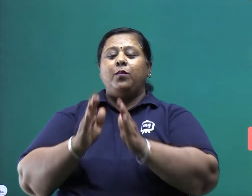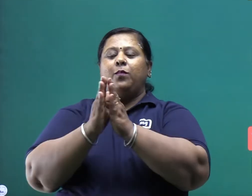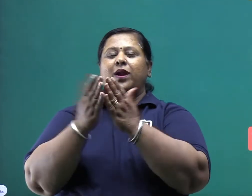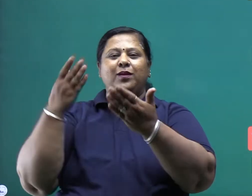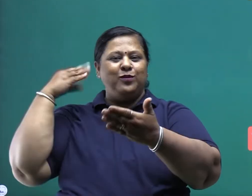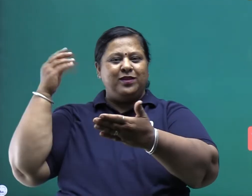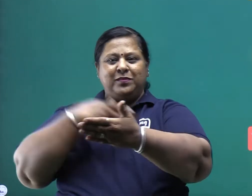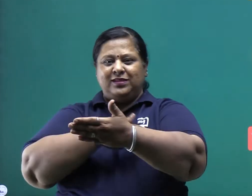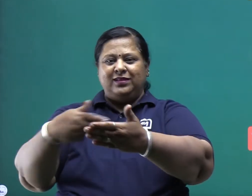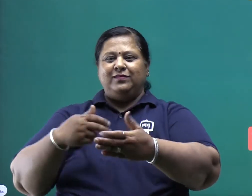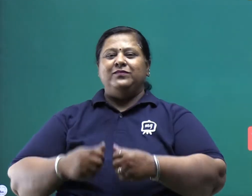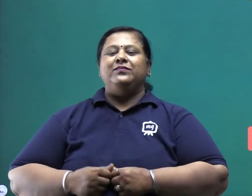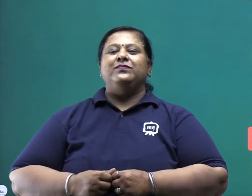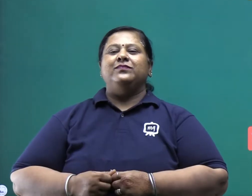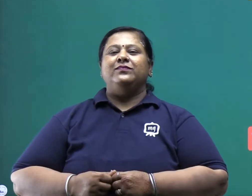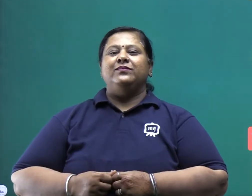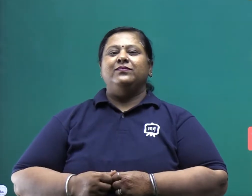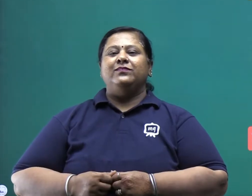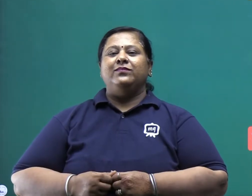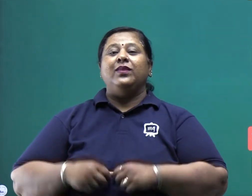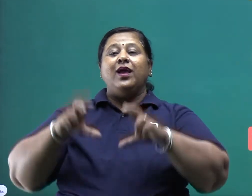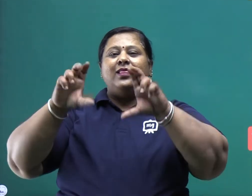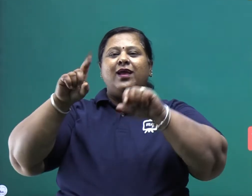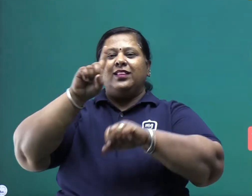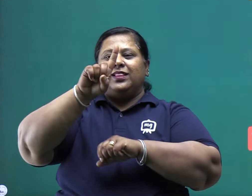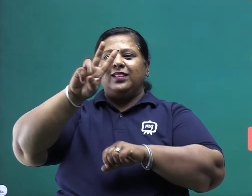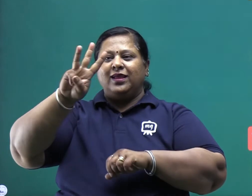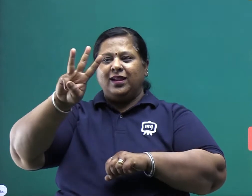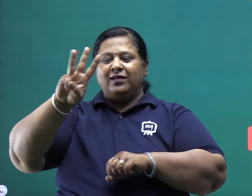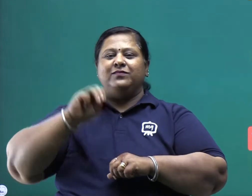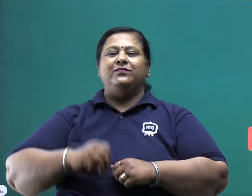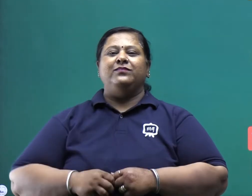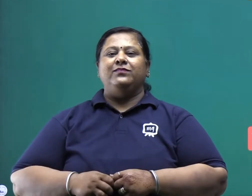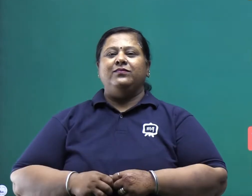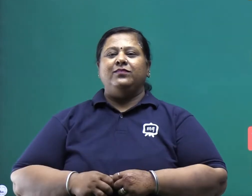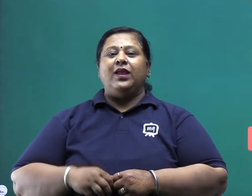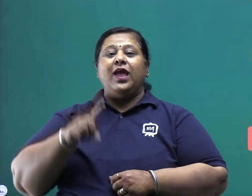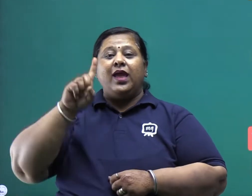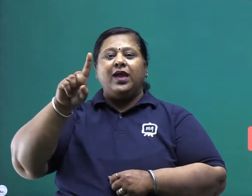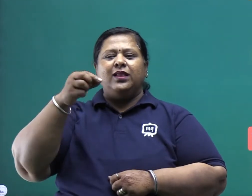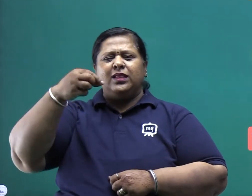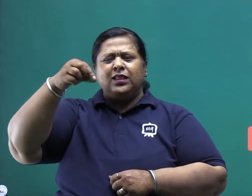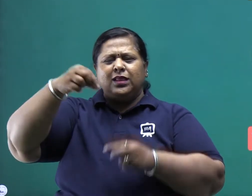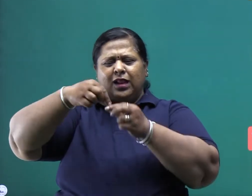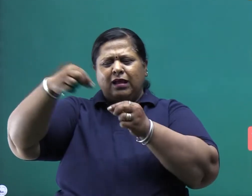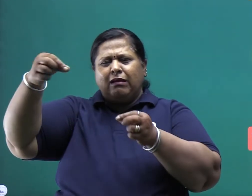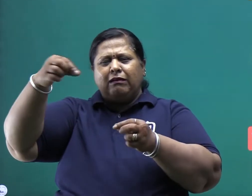पाठ्यपुस्तक वसंत के अध्याय 13 एक तिनका